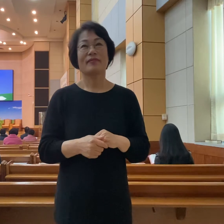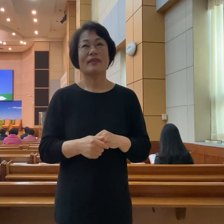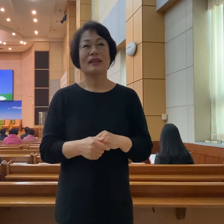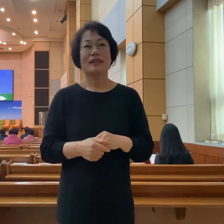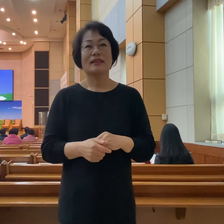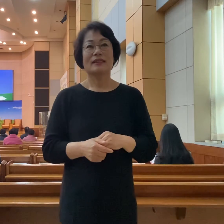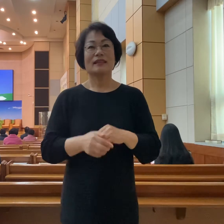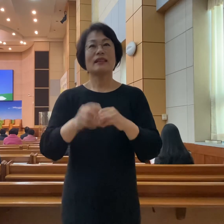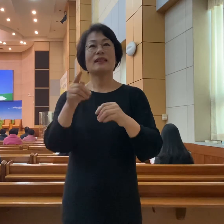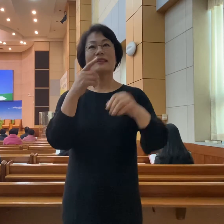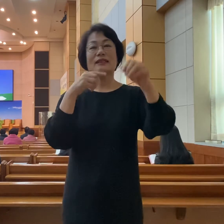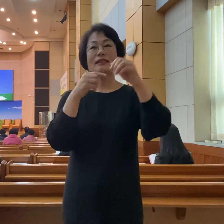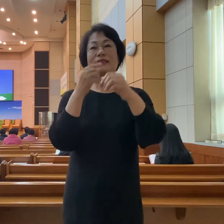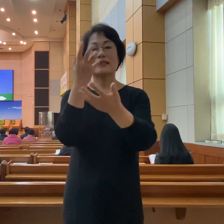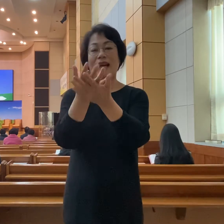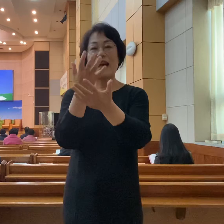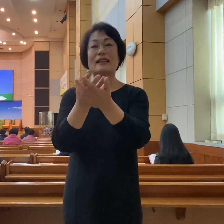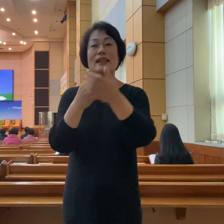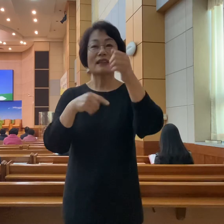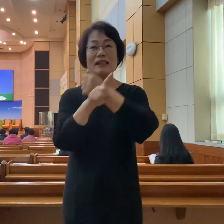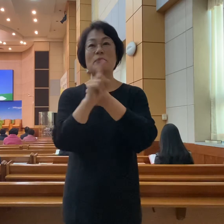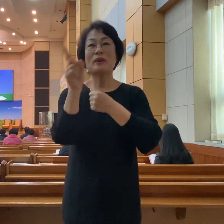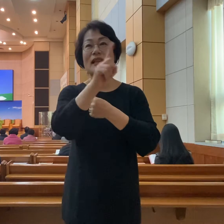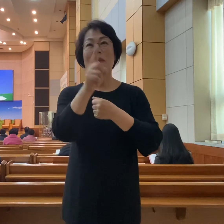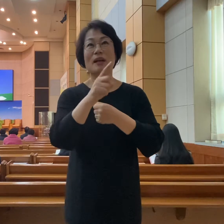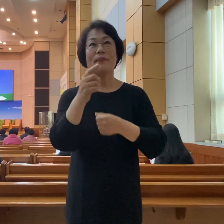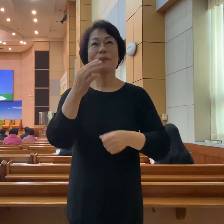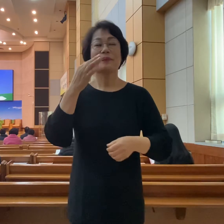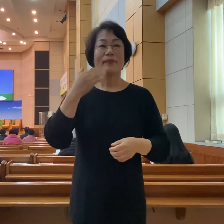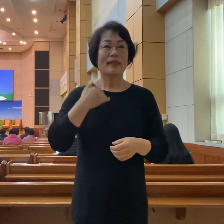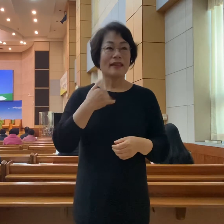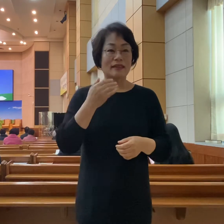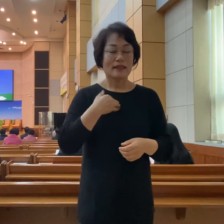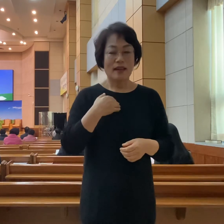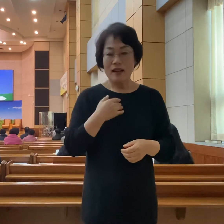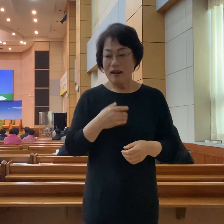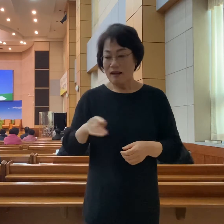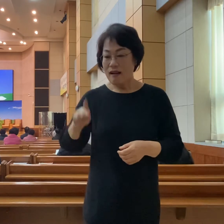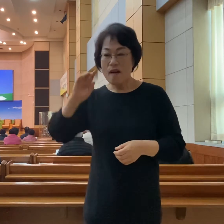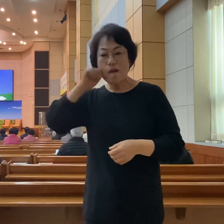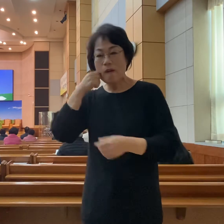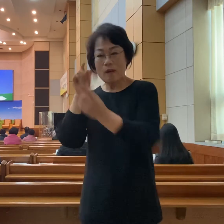됐네. 어째서 말 타다 다쳤나? 안 된 줄 알았지.